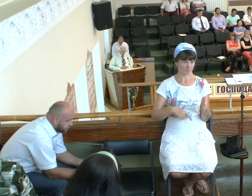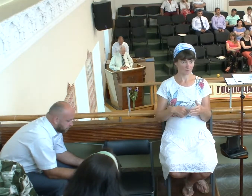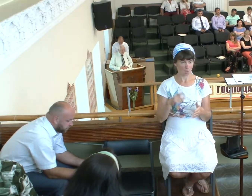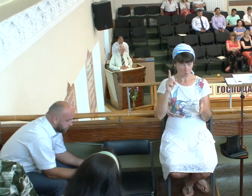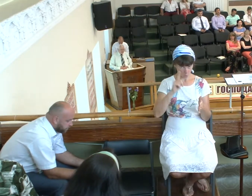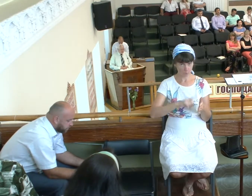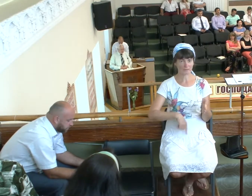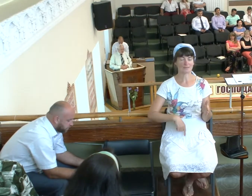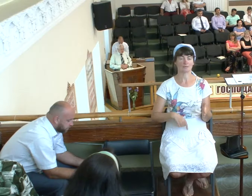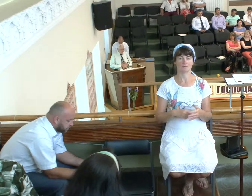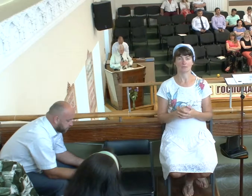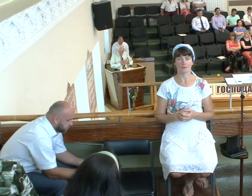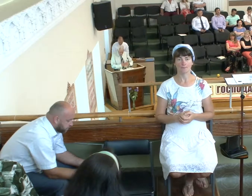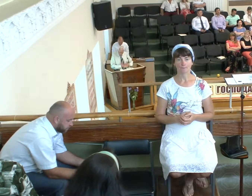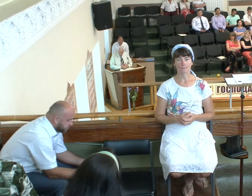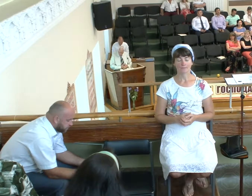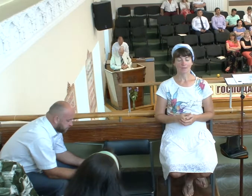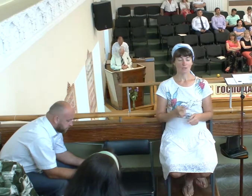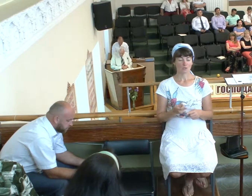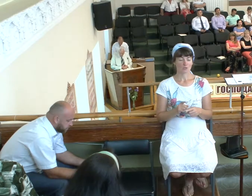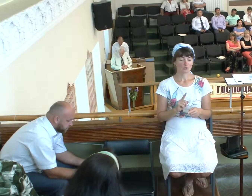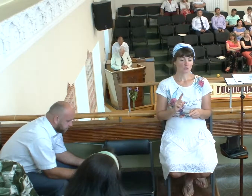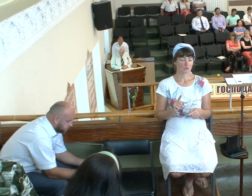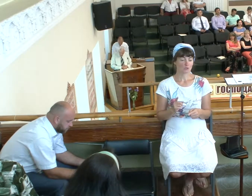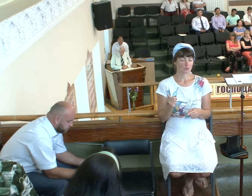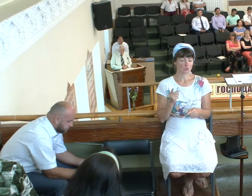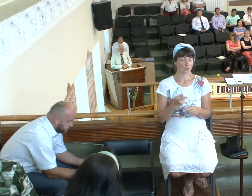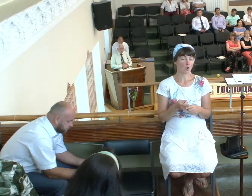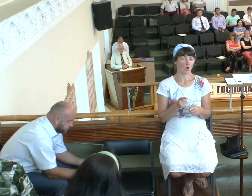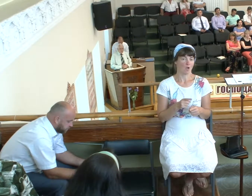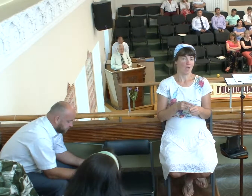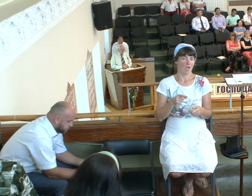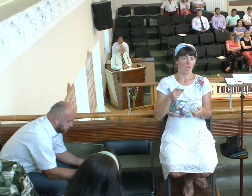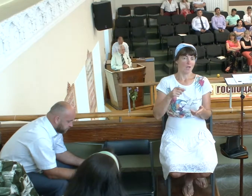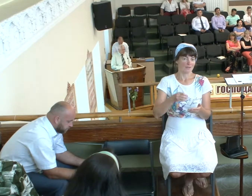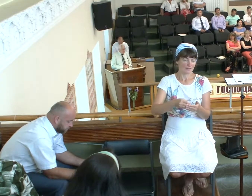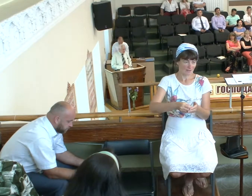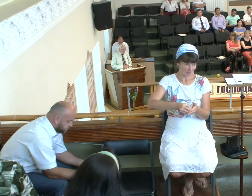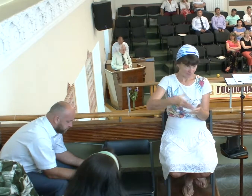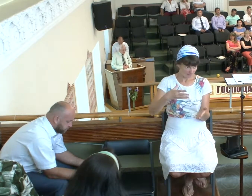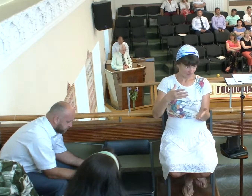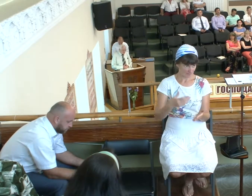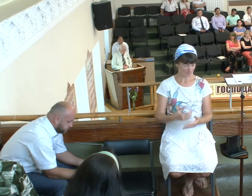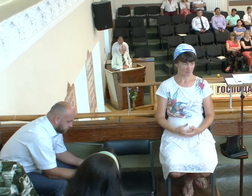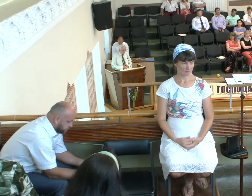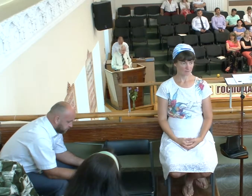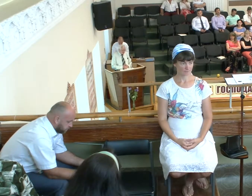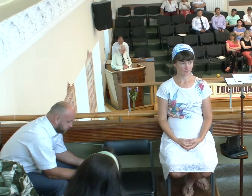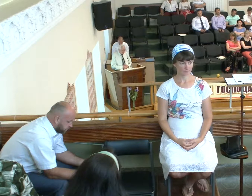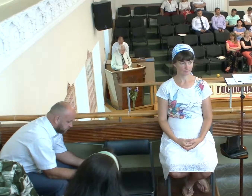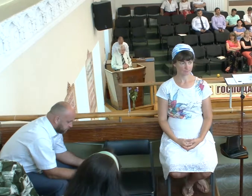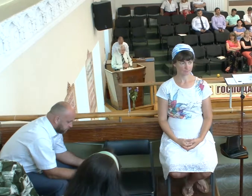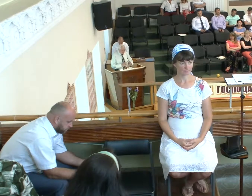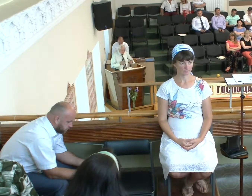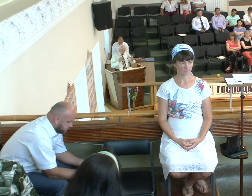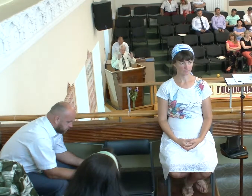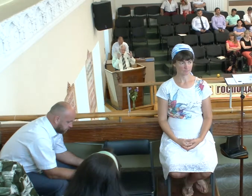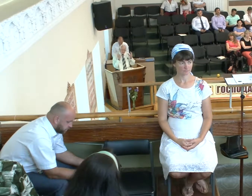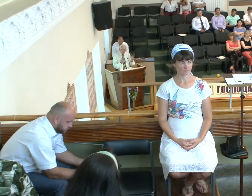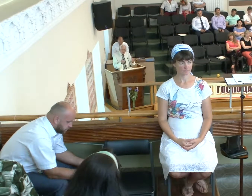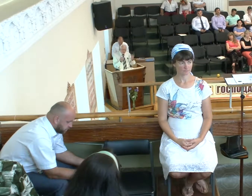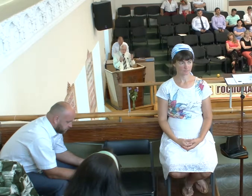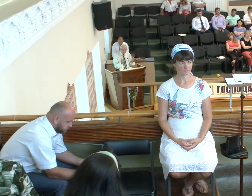его послании, драгоценность, которую мы порой недооцениваем.